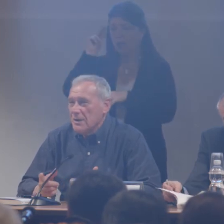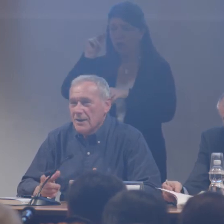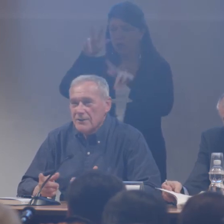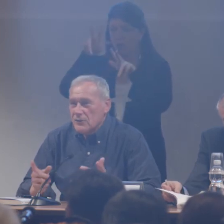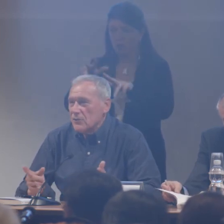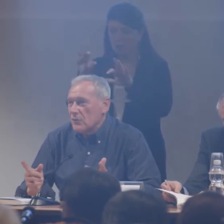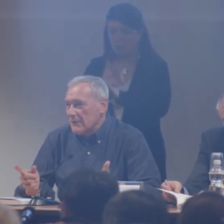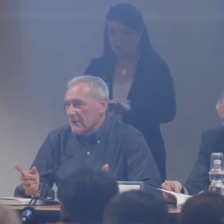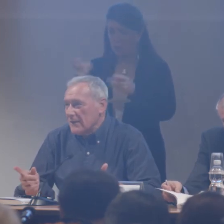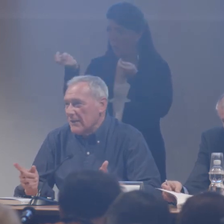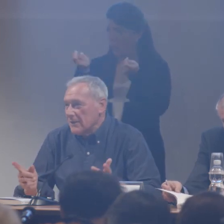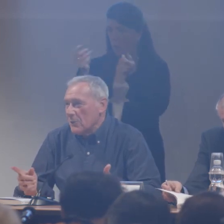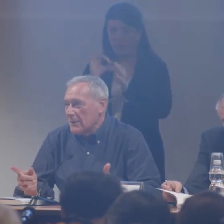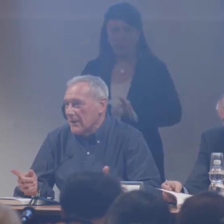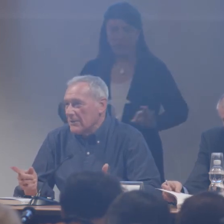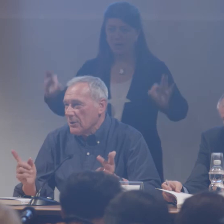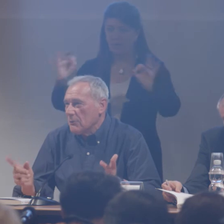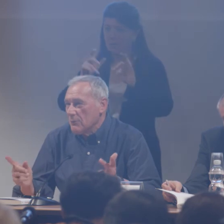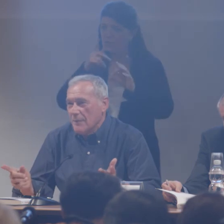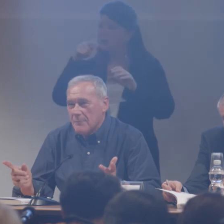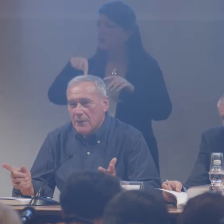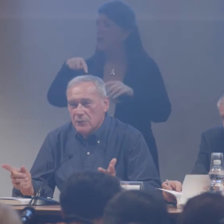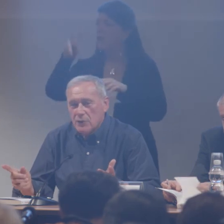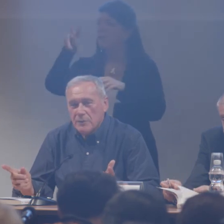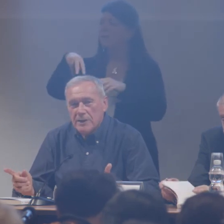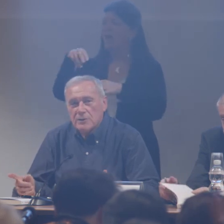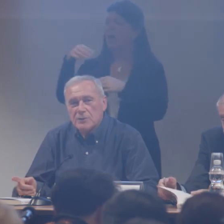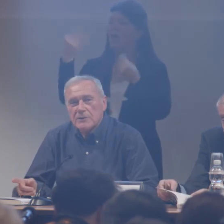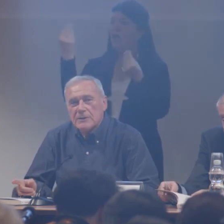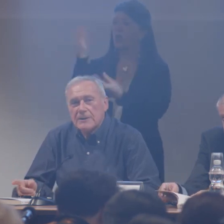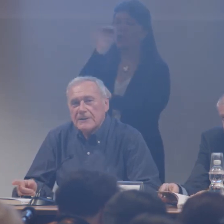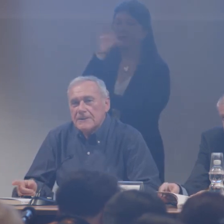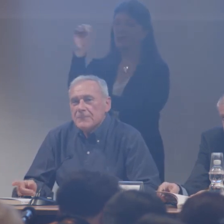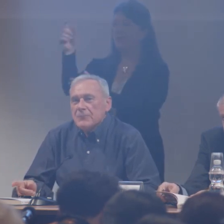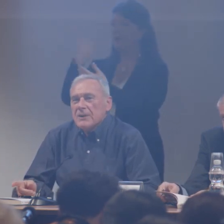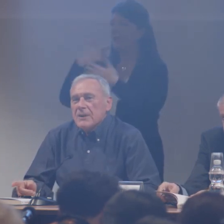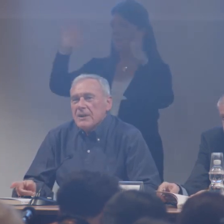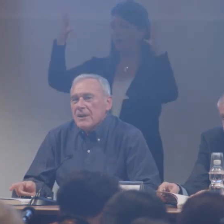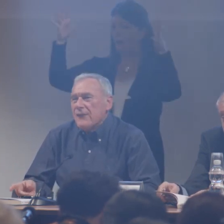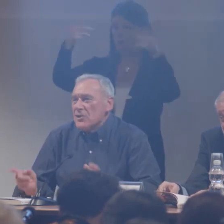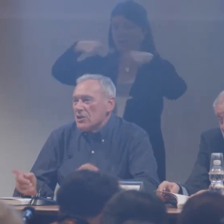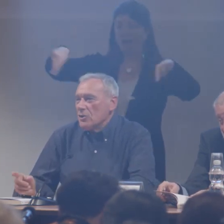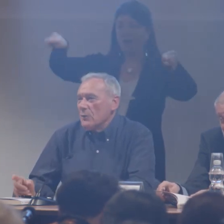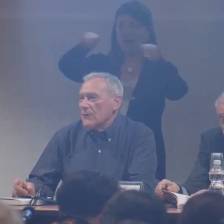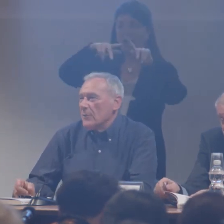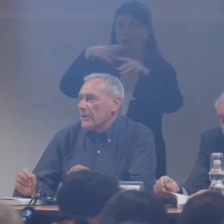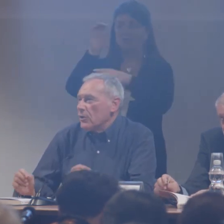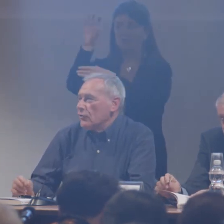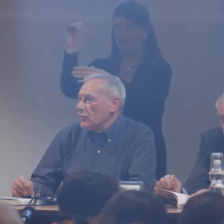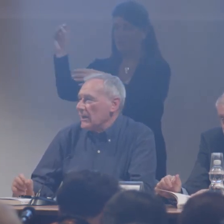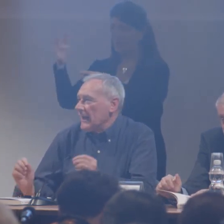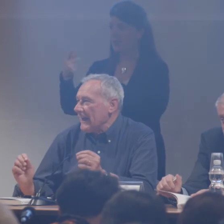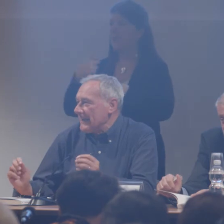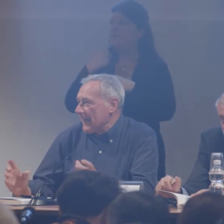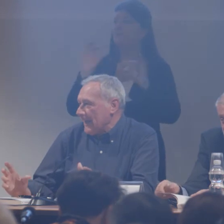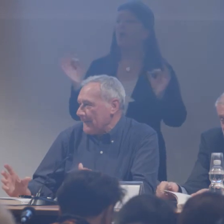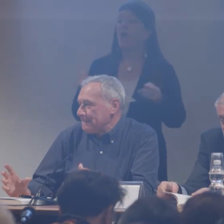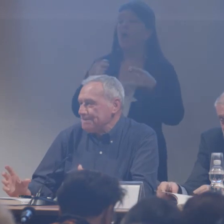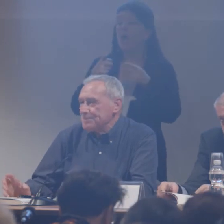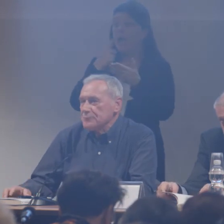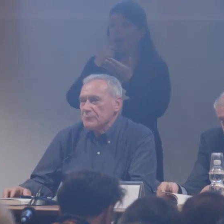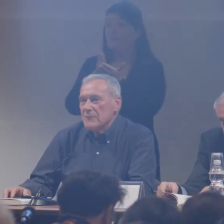Quindi se ci sono insegnanti qua dentro, un applauso a noi. E facendo questo percorso di legalità,